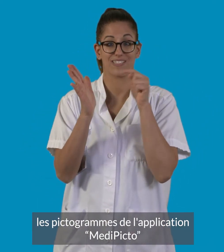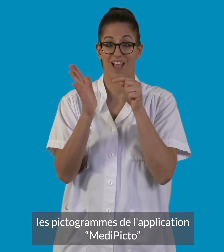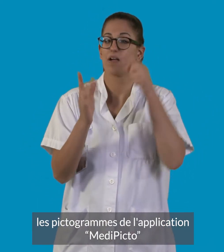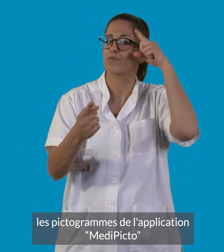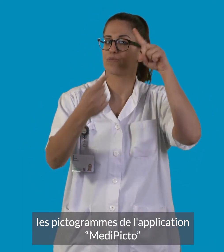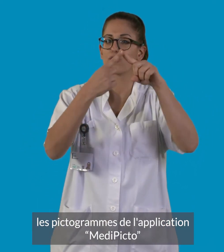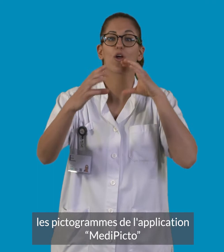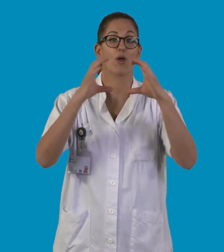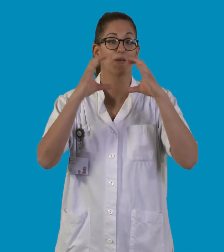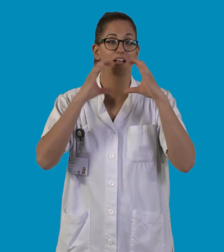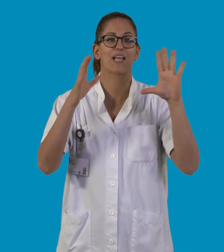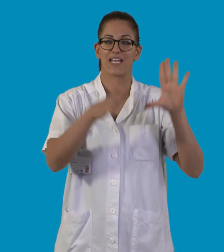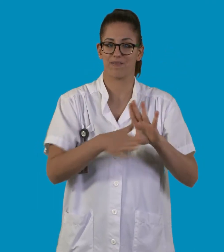l'application MediPicto